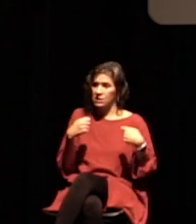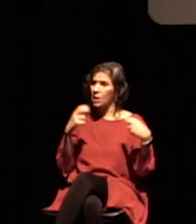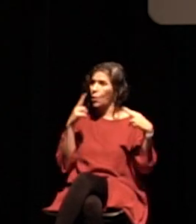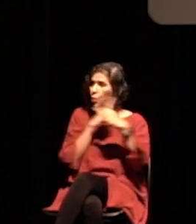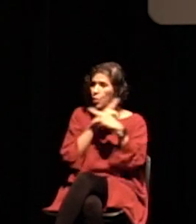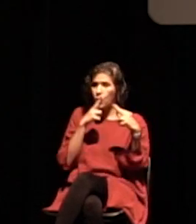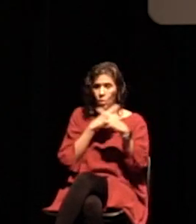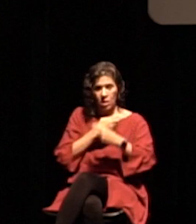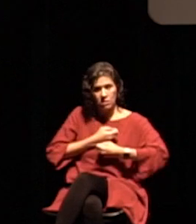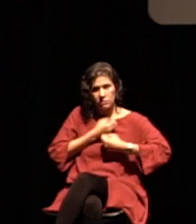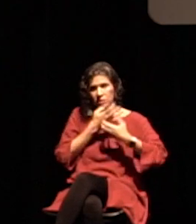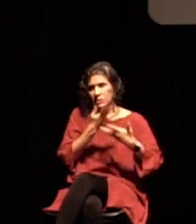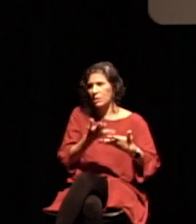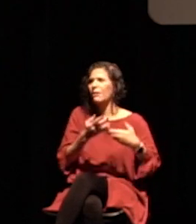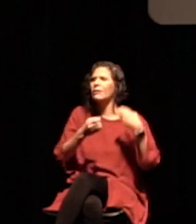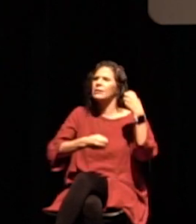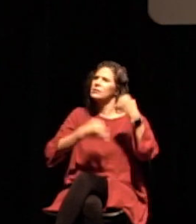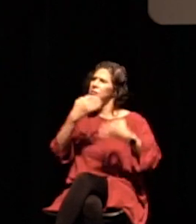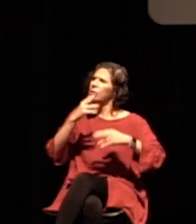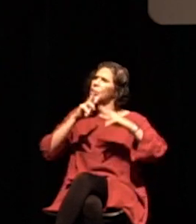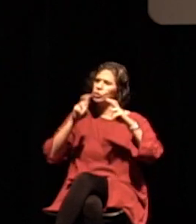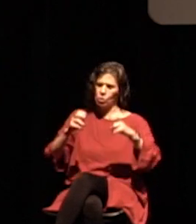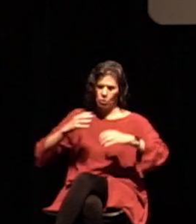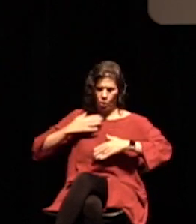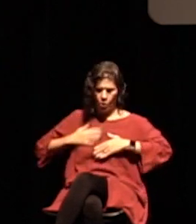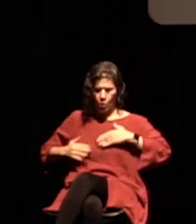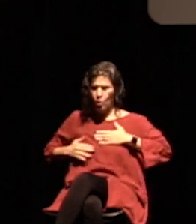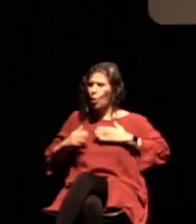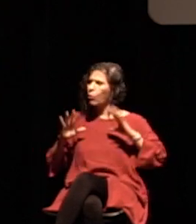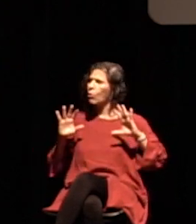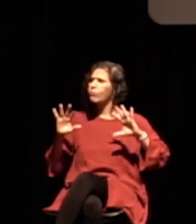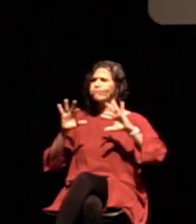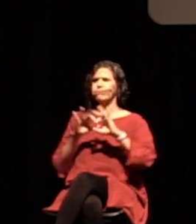tempo todo, ele fala dessa expressividade do corpo na sua